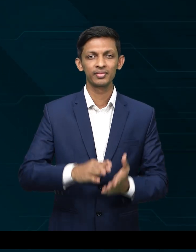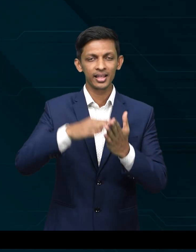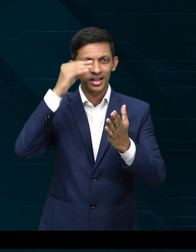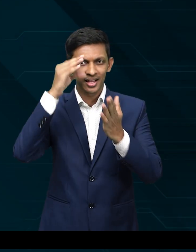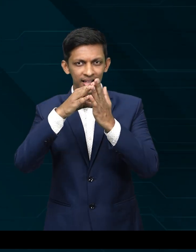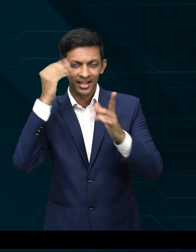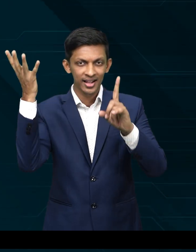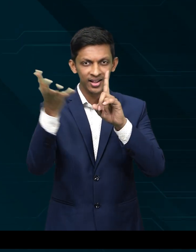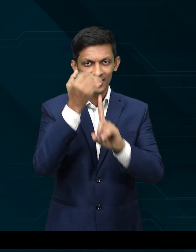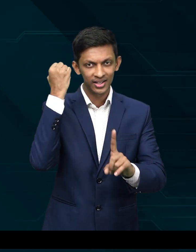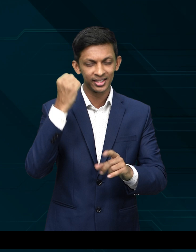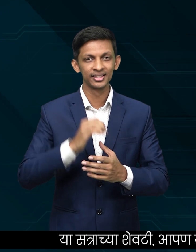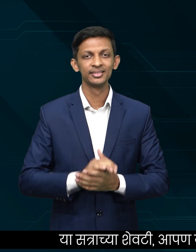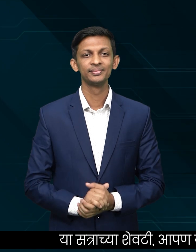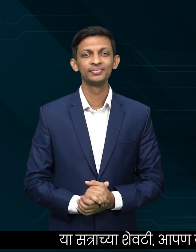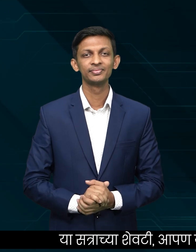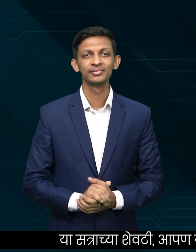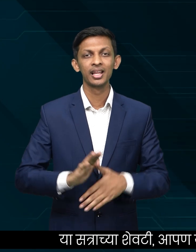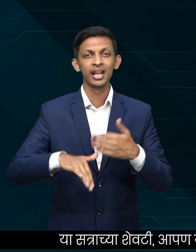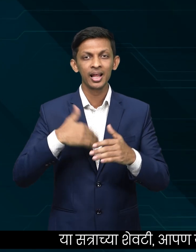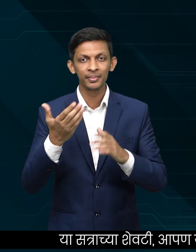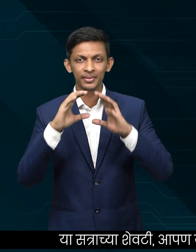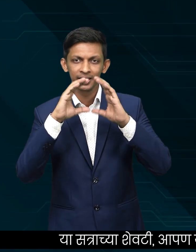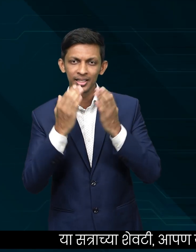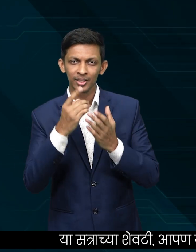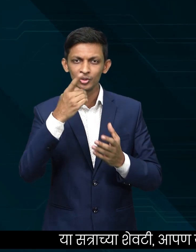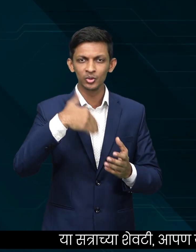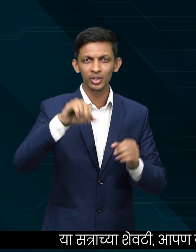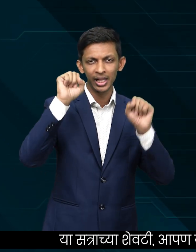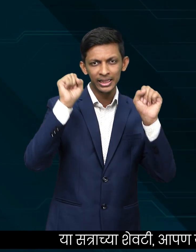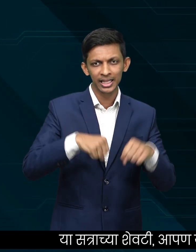परिणाम. या सत्राच्या शेवटी आपण याबद्दल समजून घेण्यास सक्षम असाल.